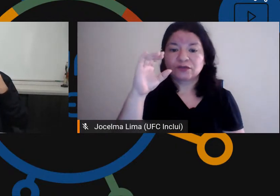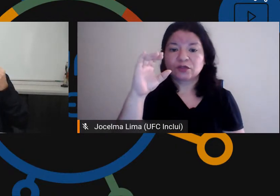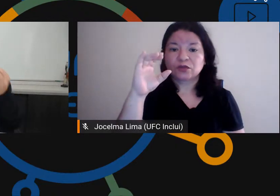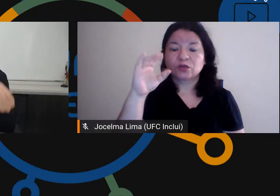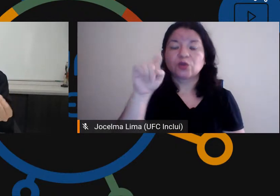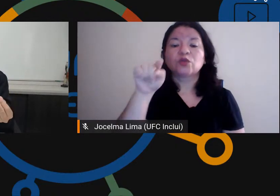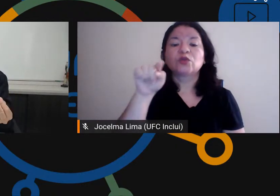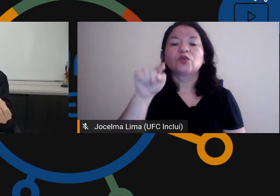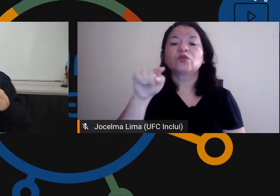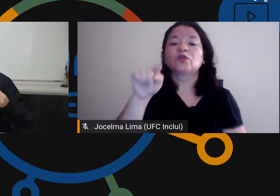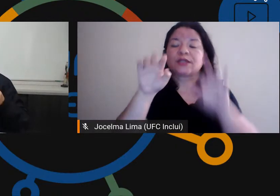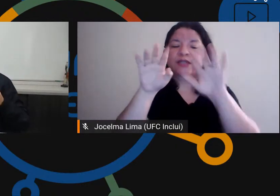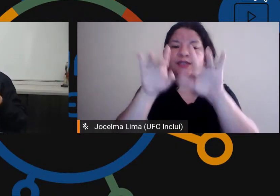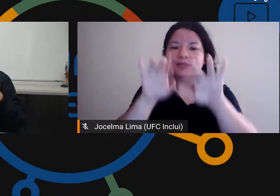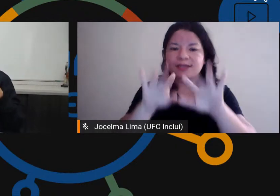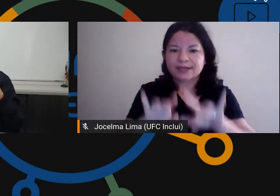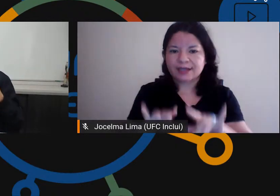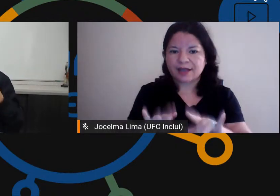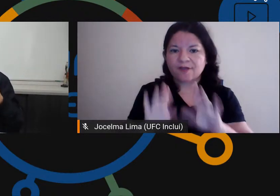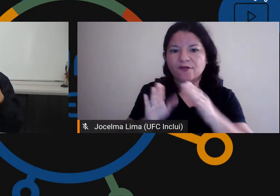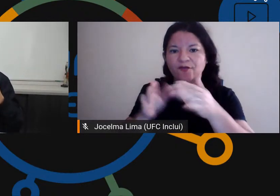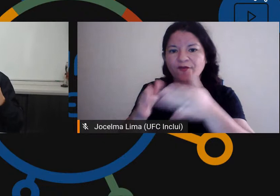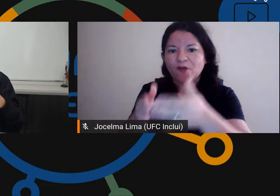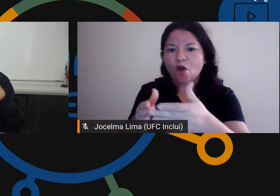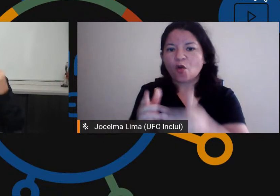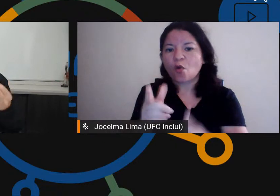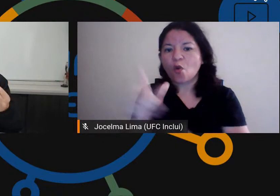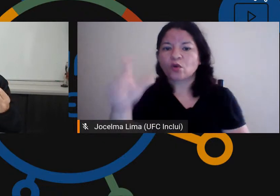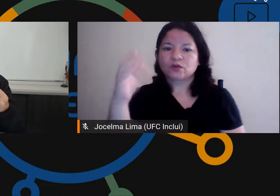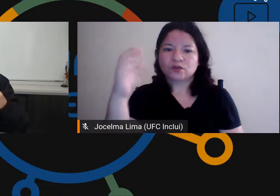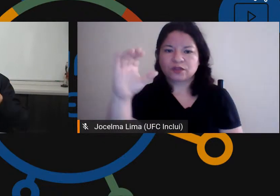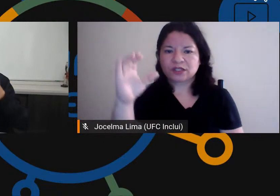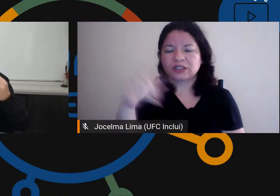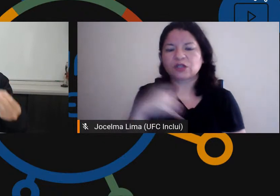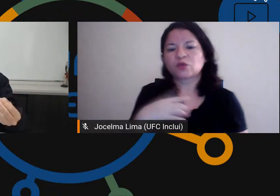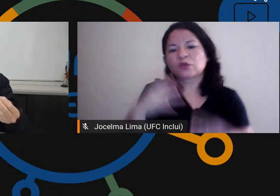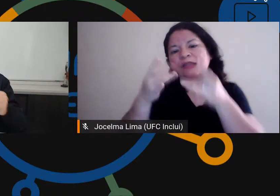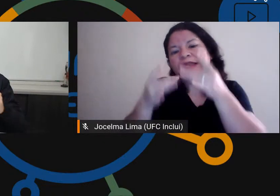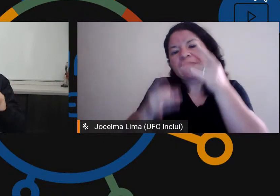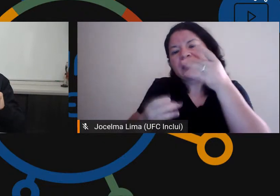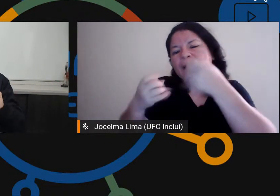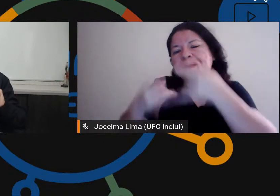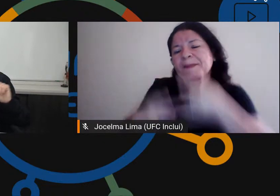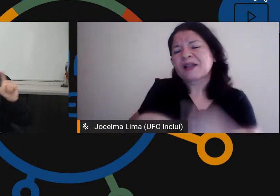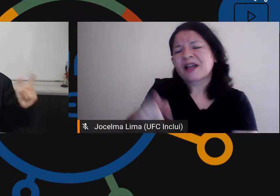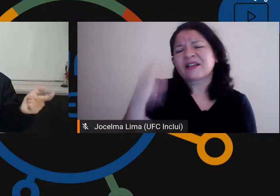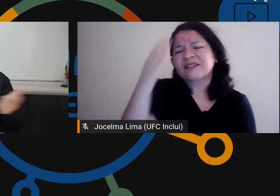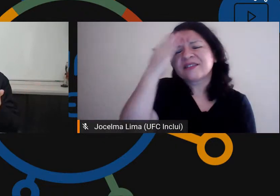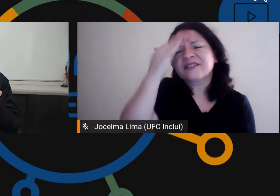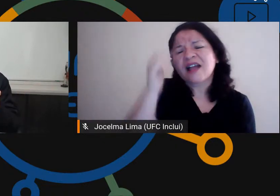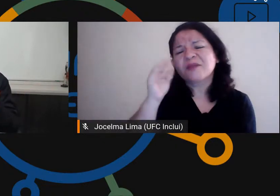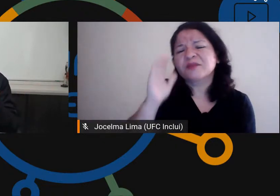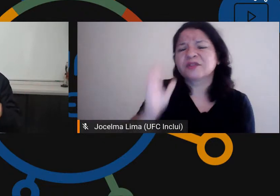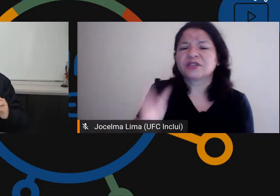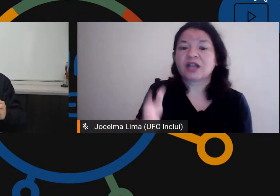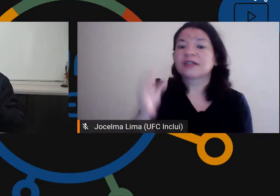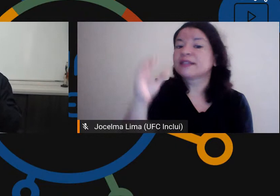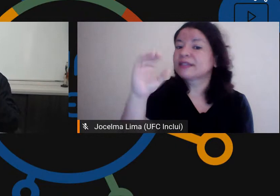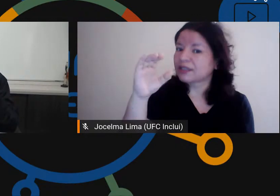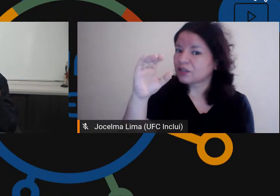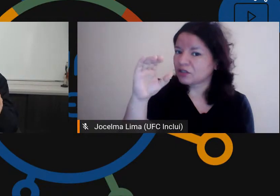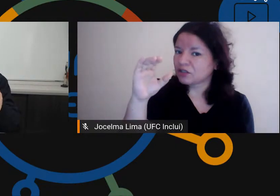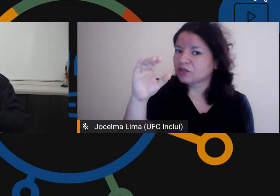escreve para outro cientista, portanto você não explica para o cientista aquilo que ele já sabe. Enquanto cientista,